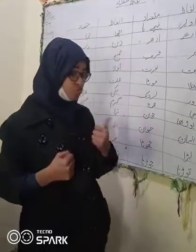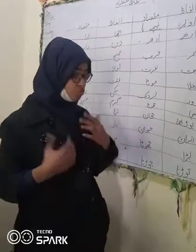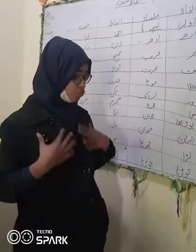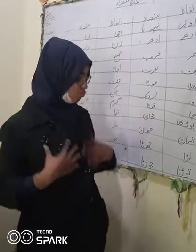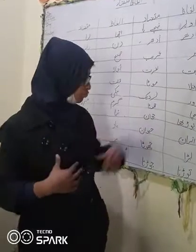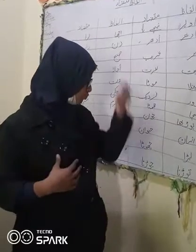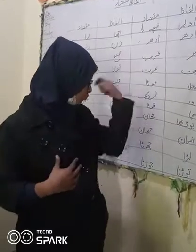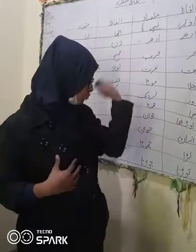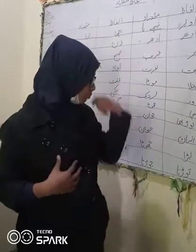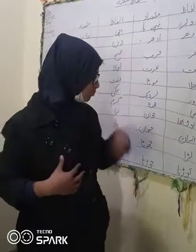जवान,